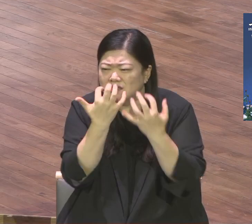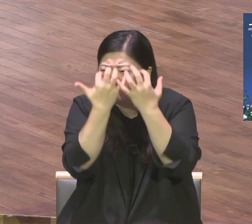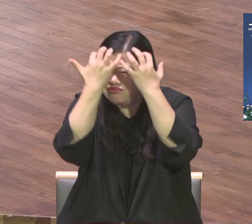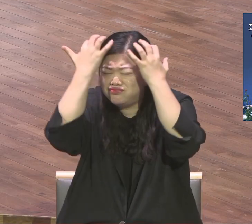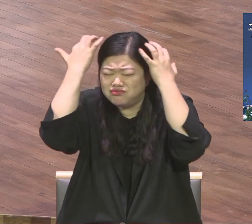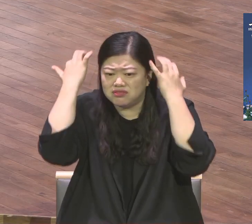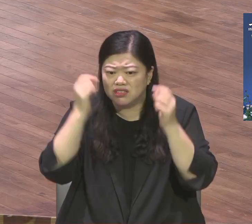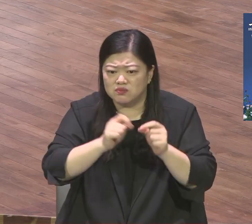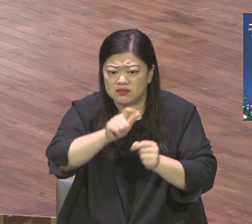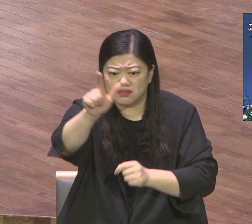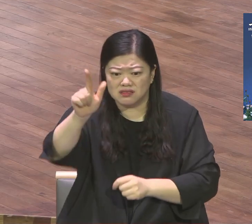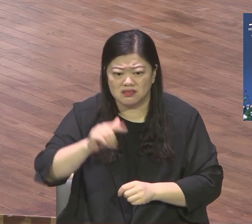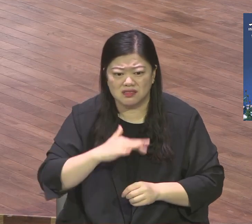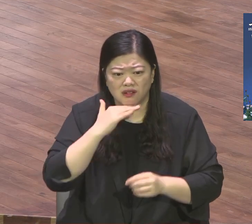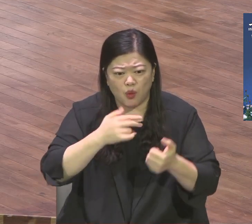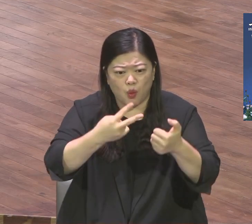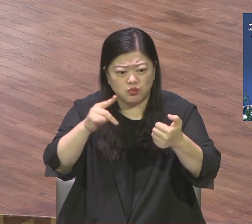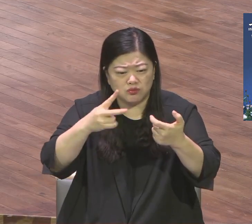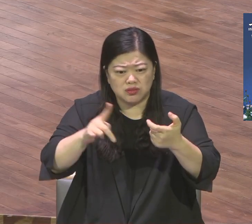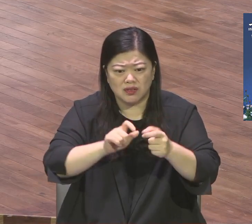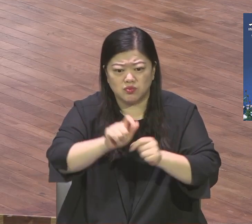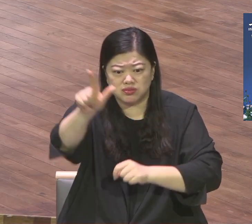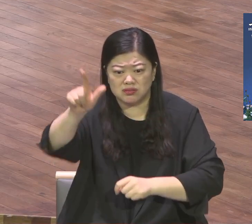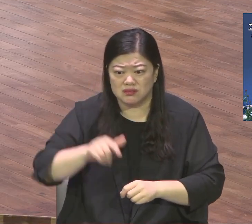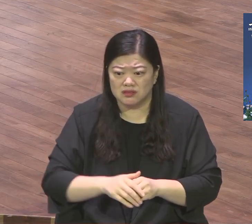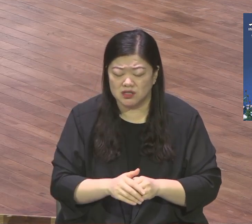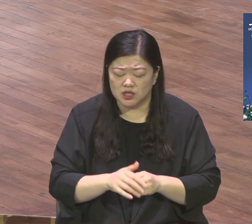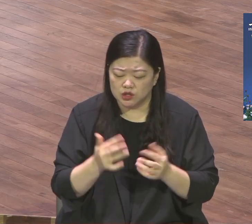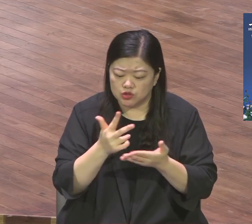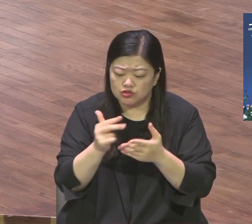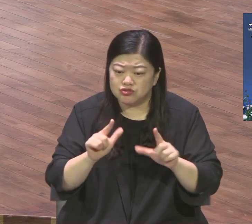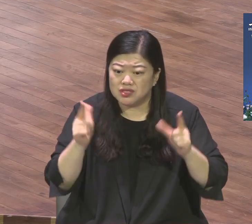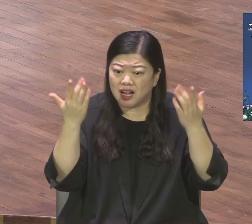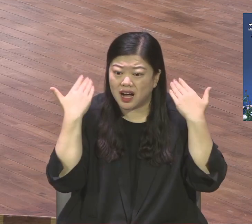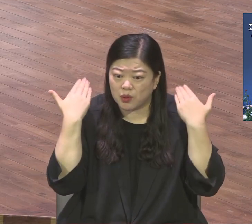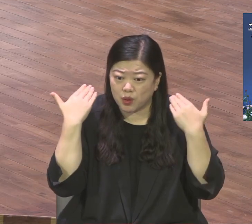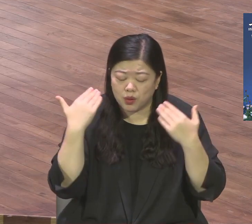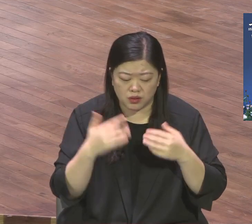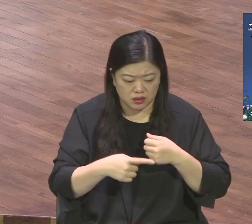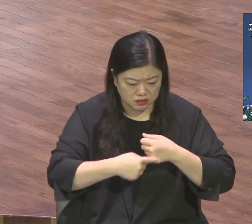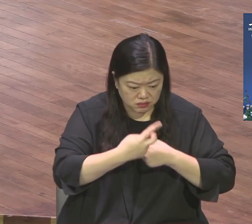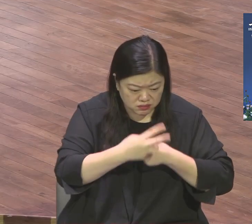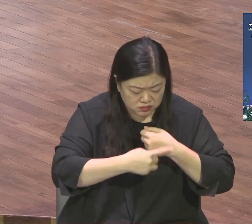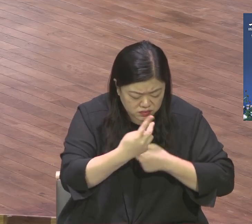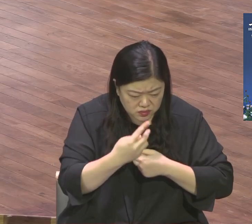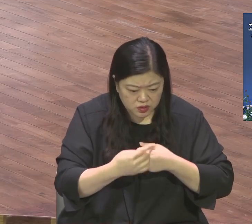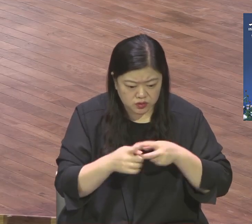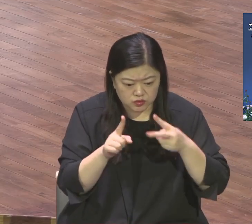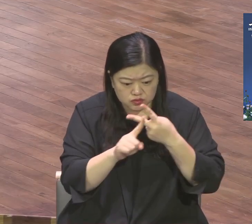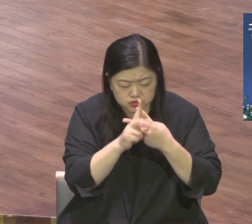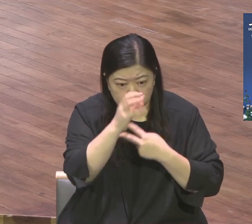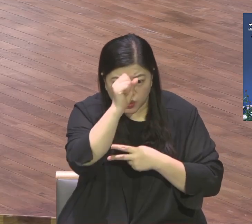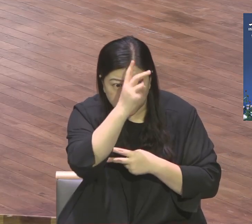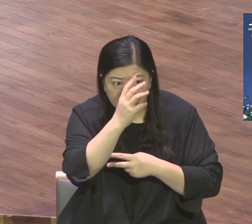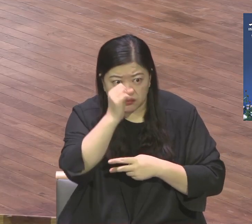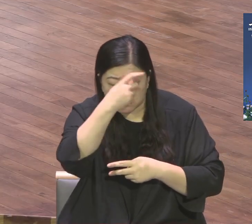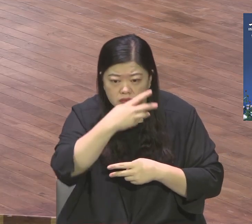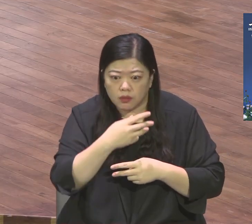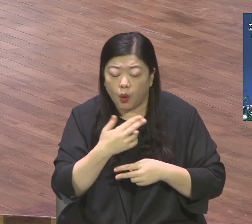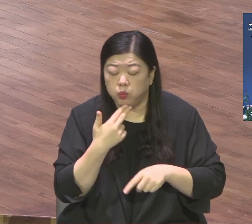교회마다 없어요. 무슨 주일학교 없는 게 반 이상이에요. 지금 현재로. 주일학교 자체가 애들이